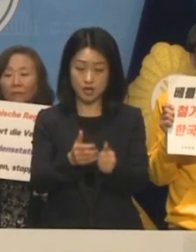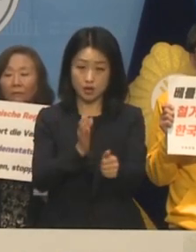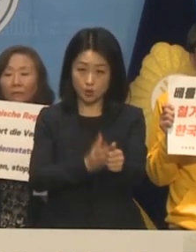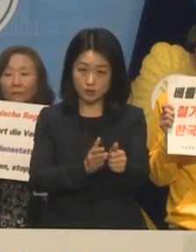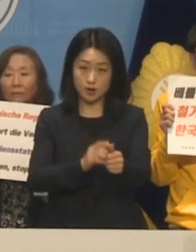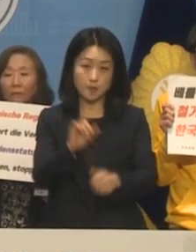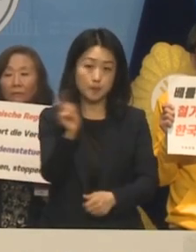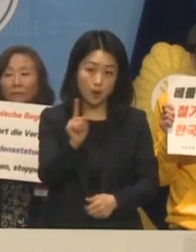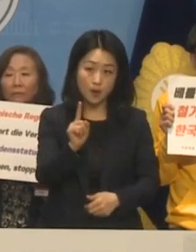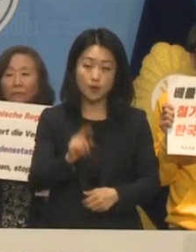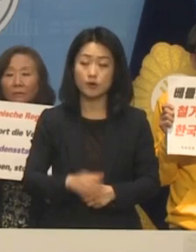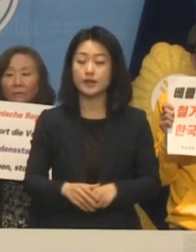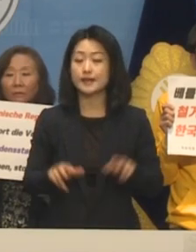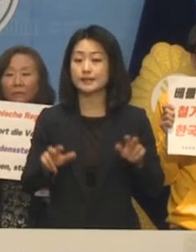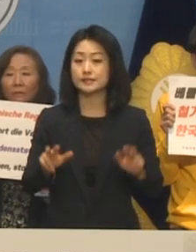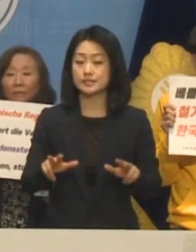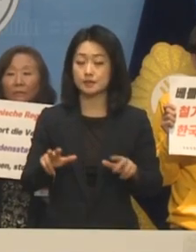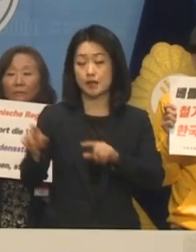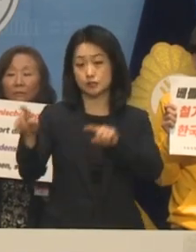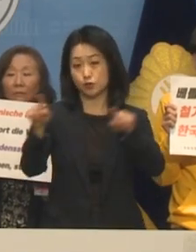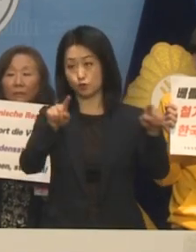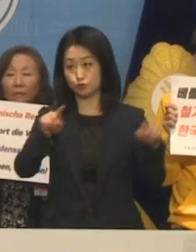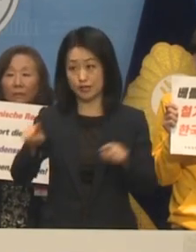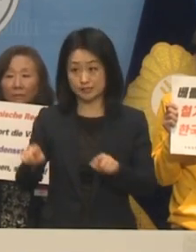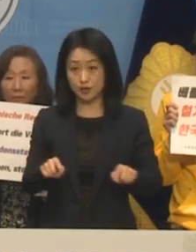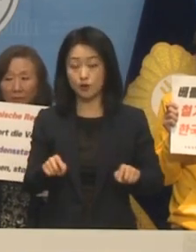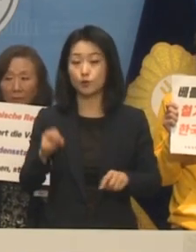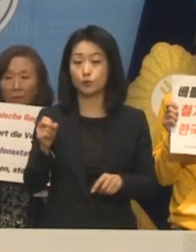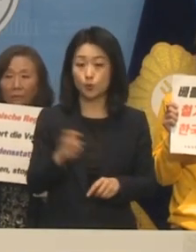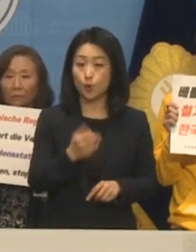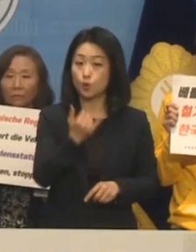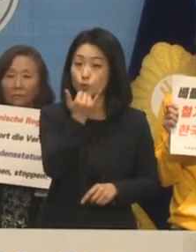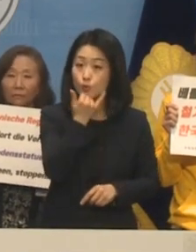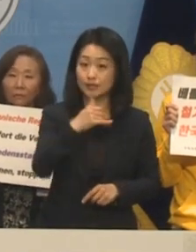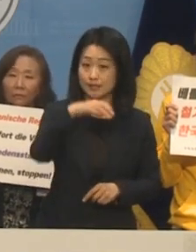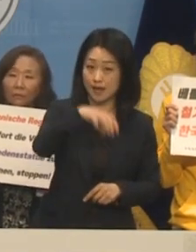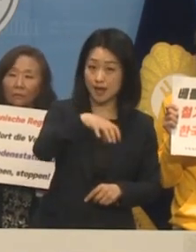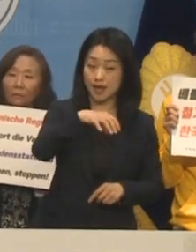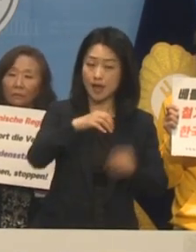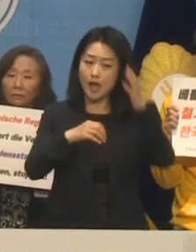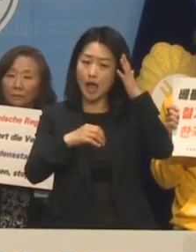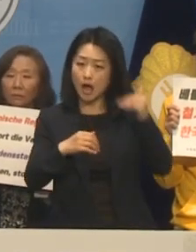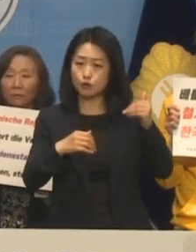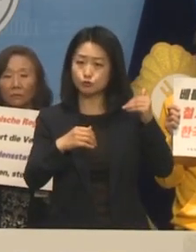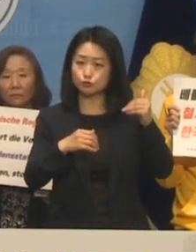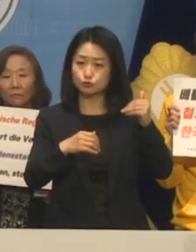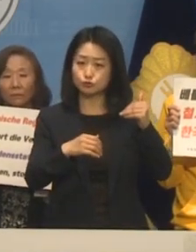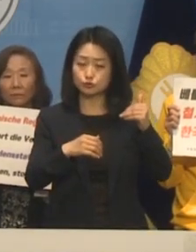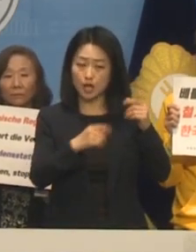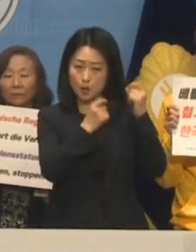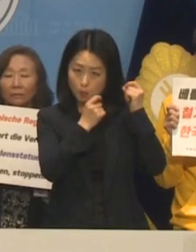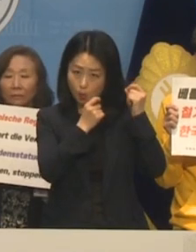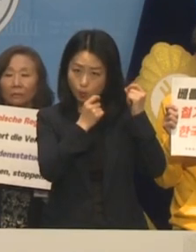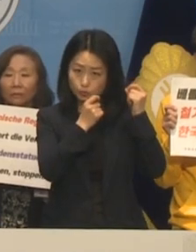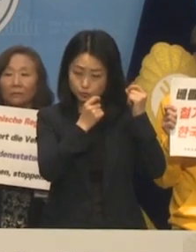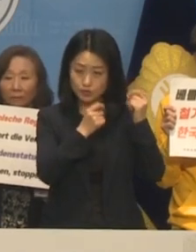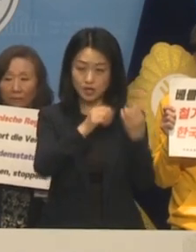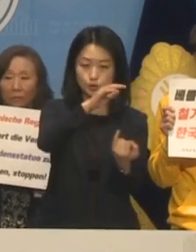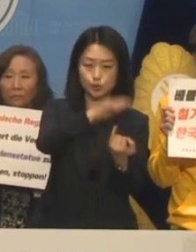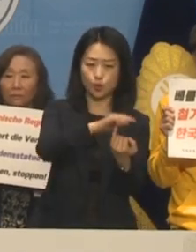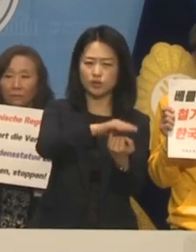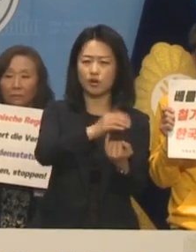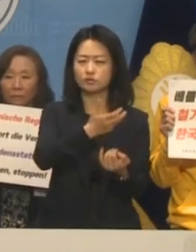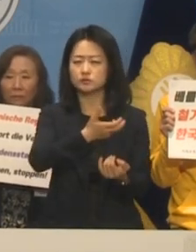싶은데요. 지금 전국 각지에서 그리고 심지어는 독일까지 한국의 극우단체들이 날아가서 소녀상